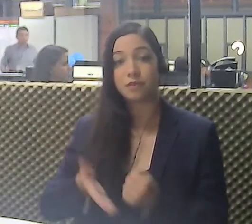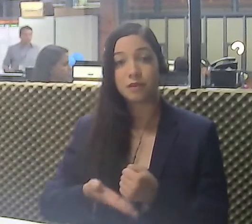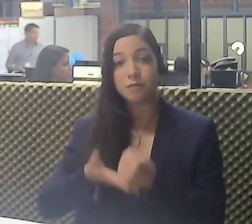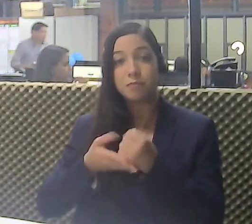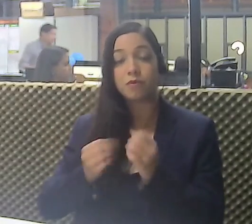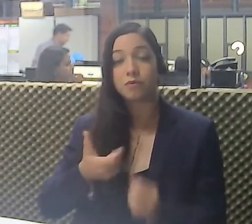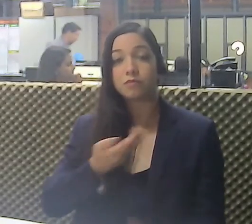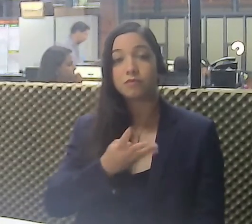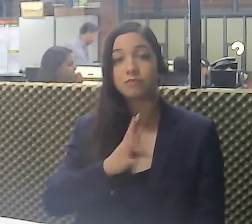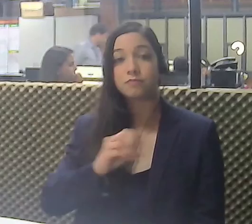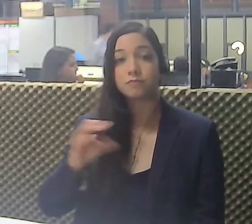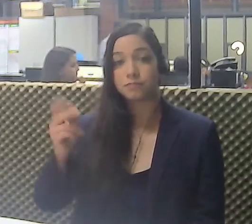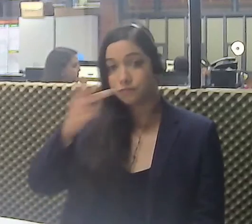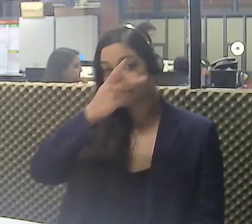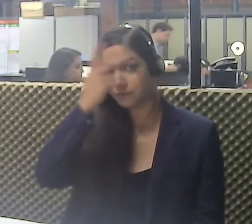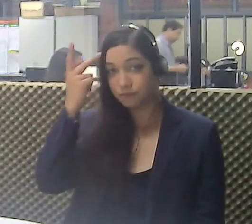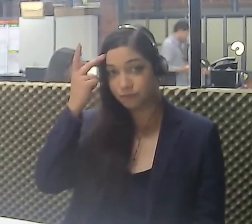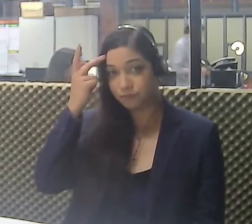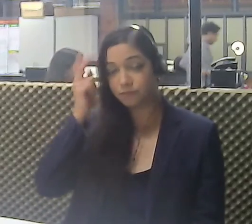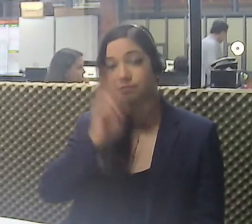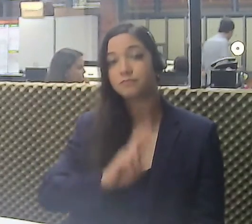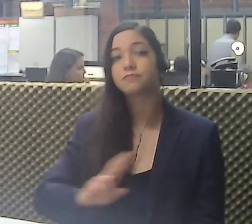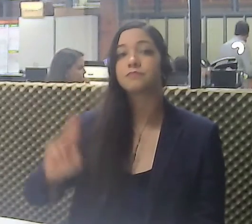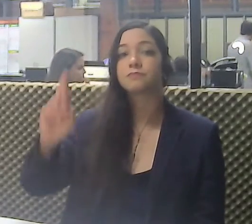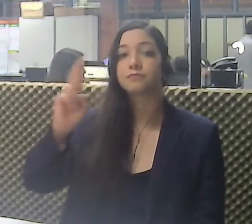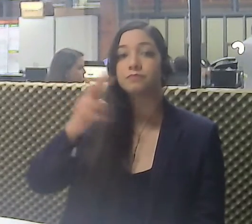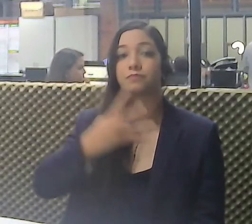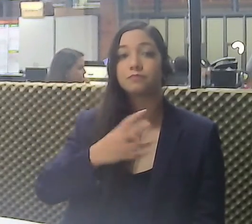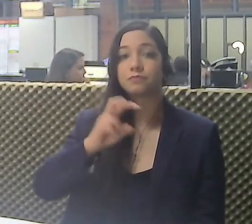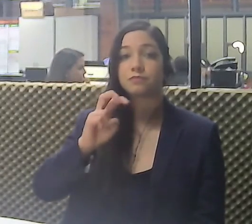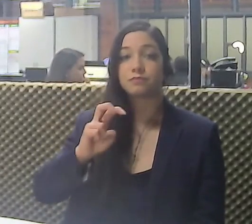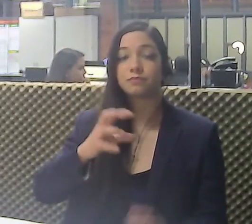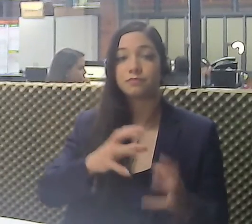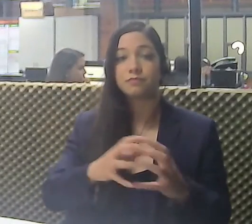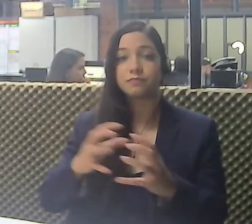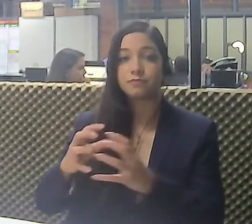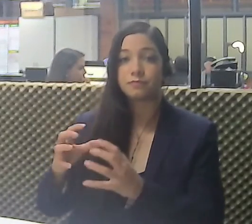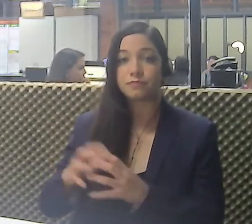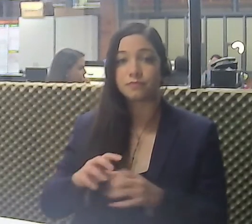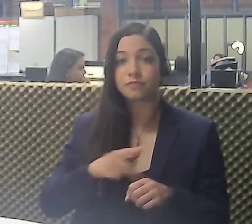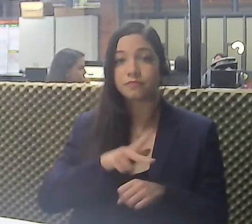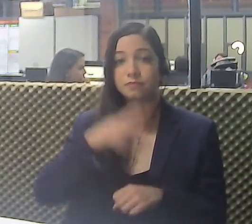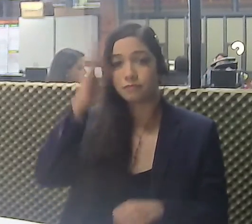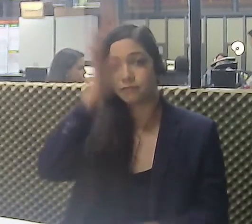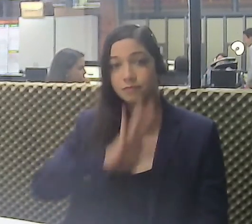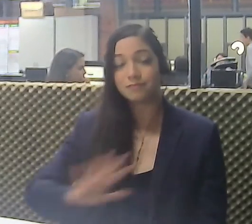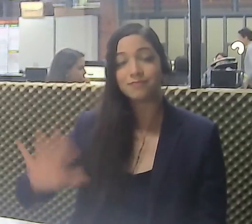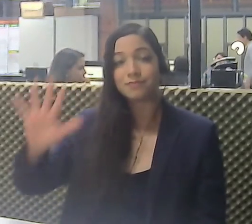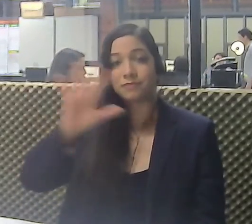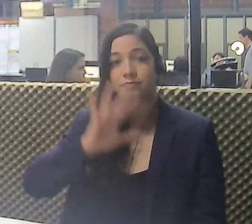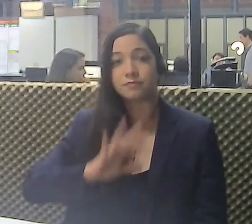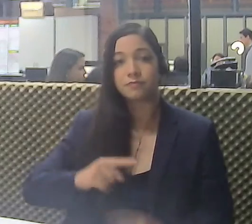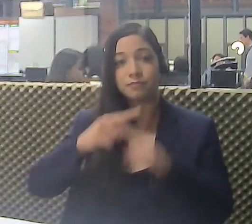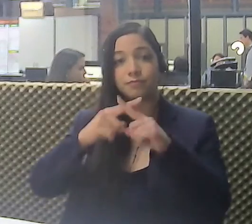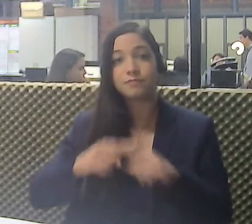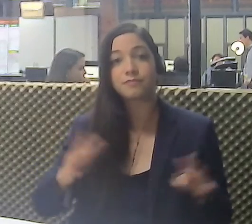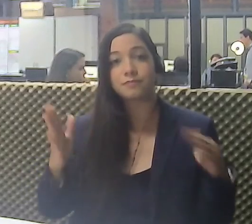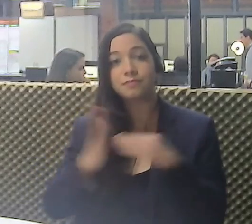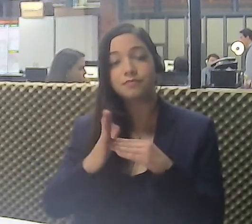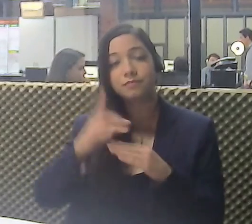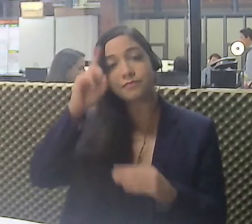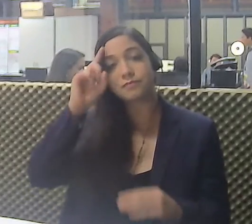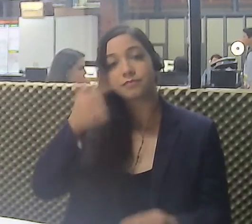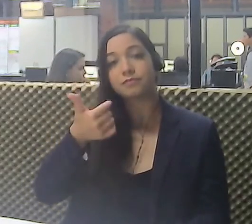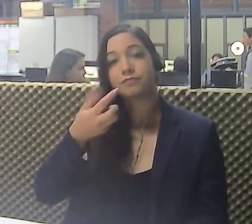quase 400 pessoas, representantes de 45 clubes de todo o país. A competição segue até o dia 30